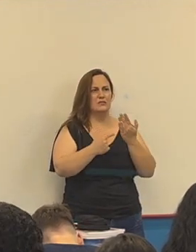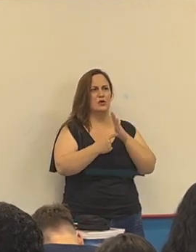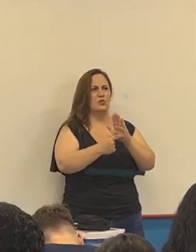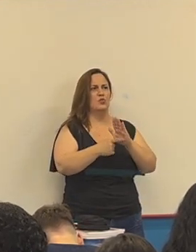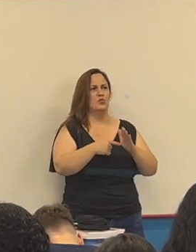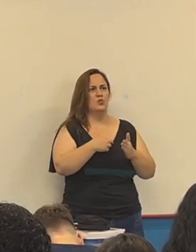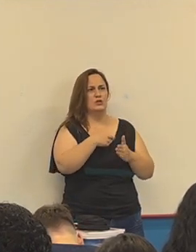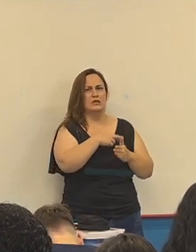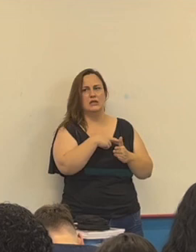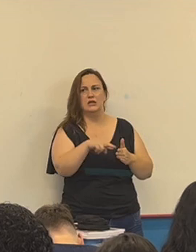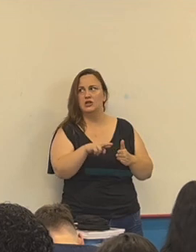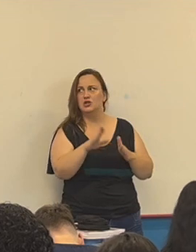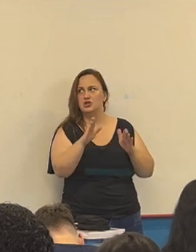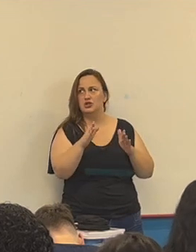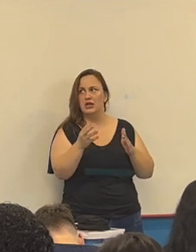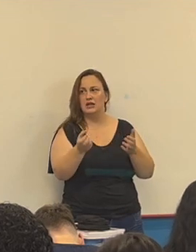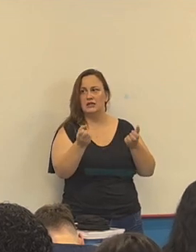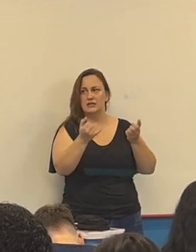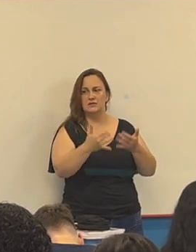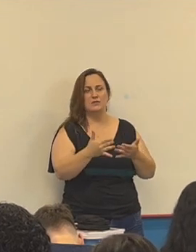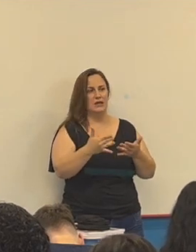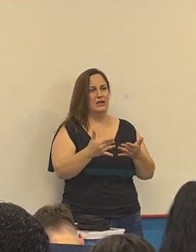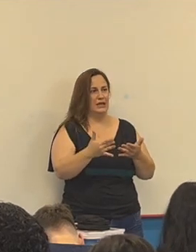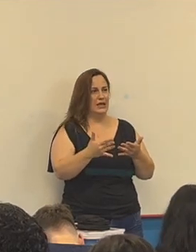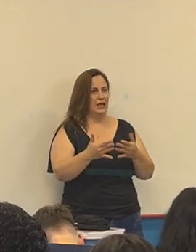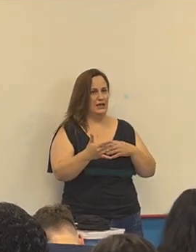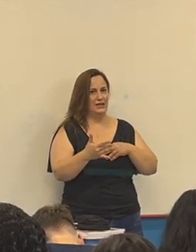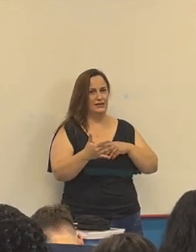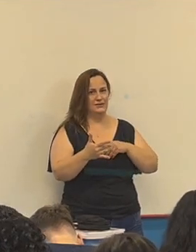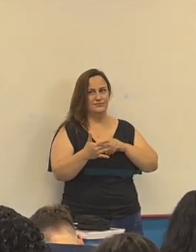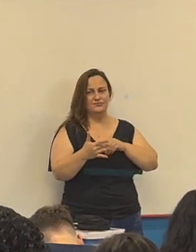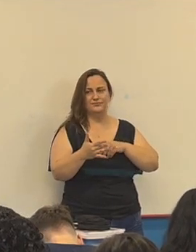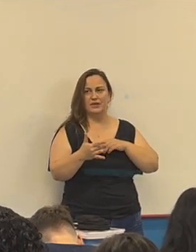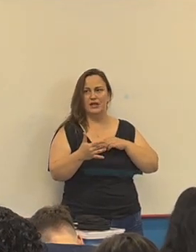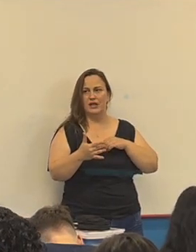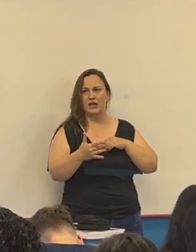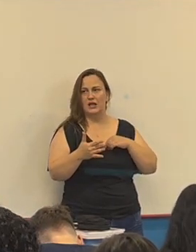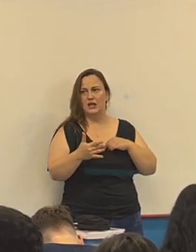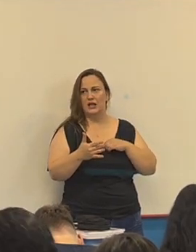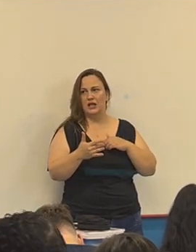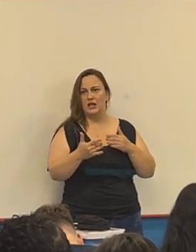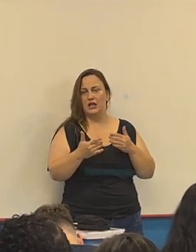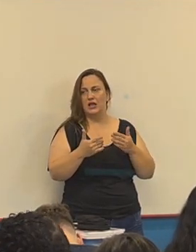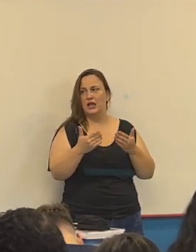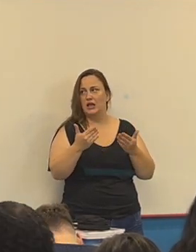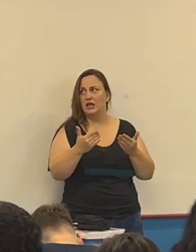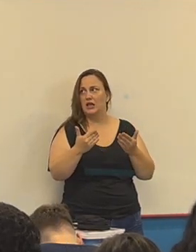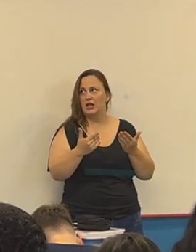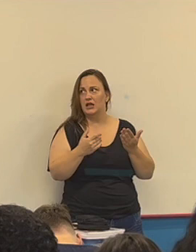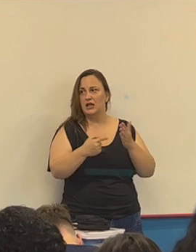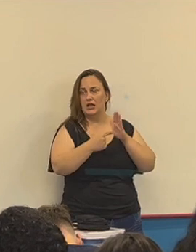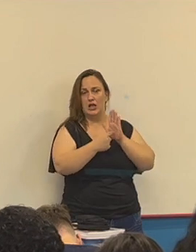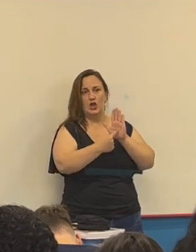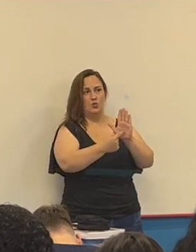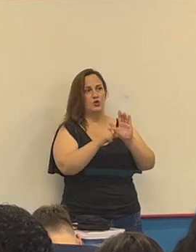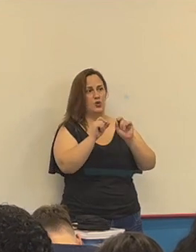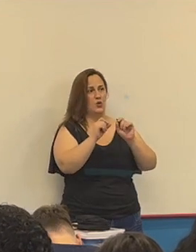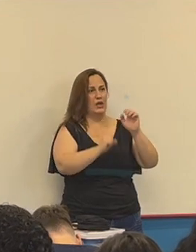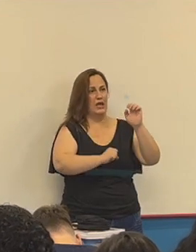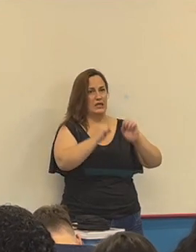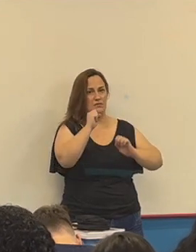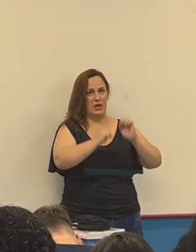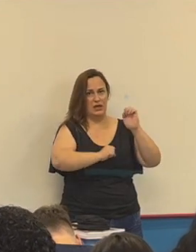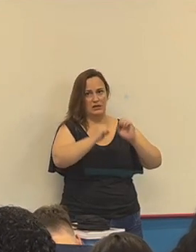Então, foi o que eu falei assim, um pouco depois que eu comecei, depois que eu apresentei aquela coisa das